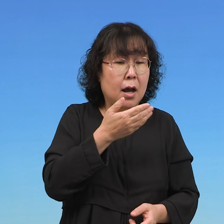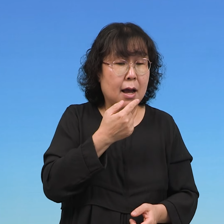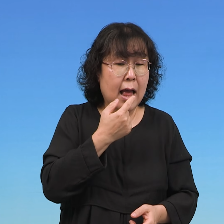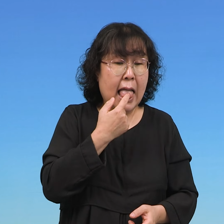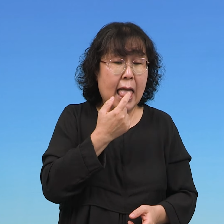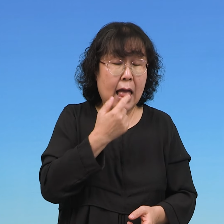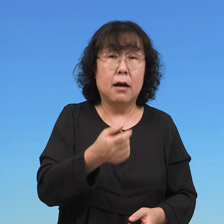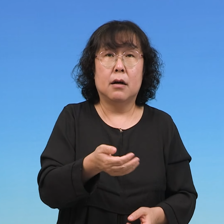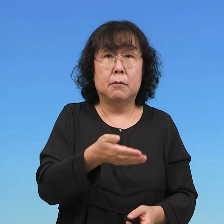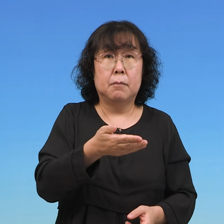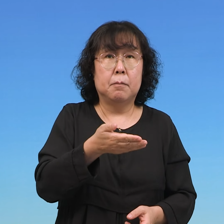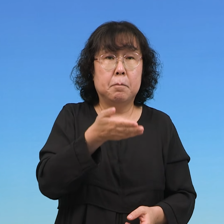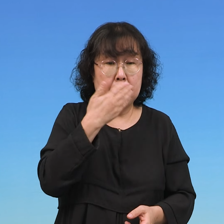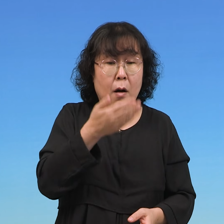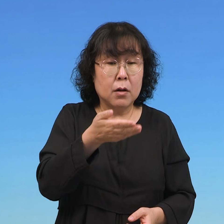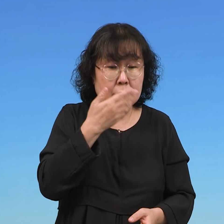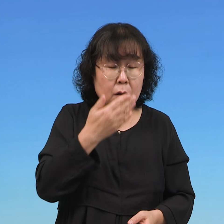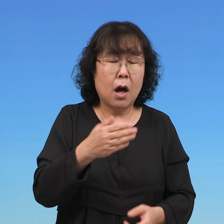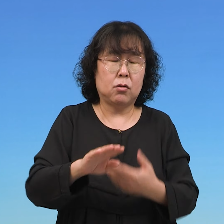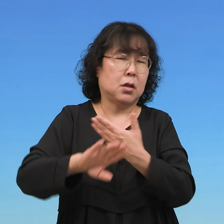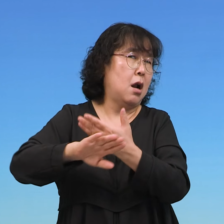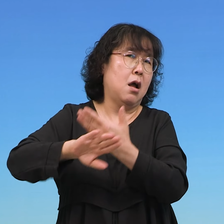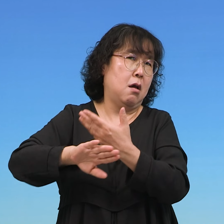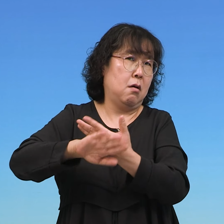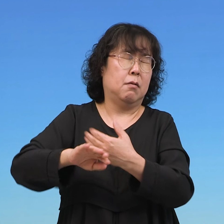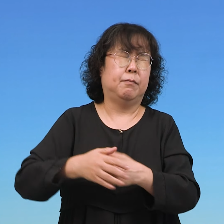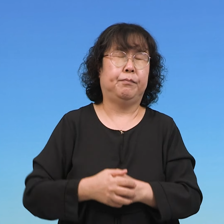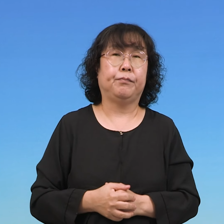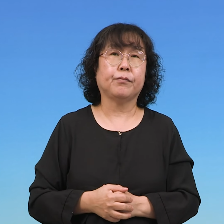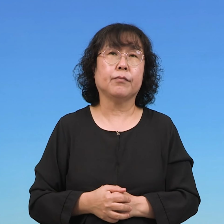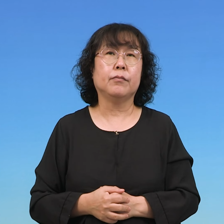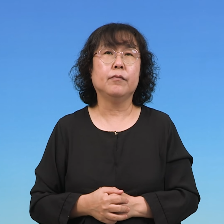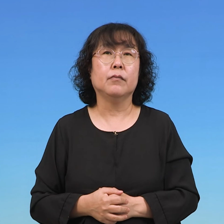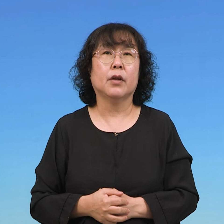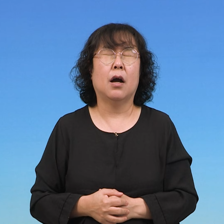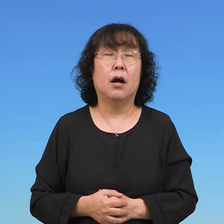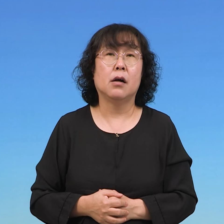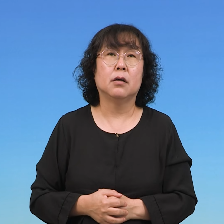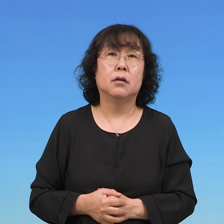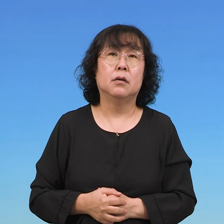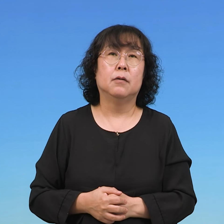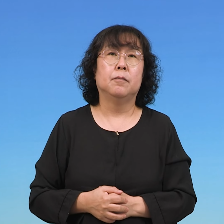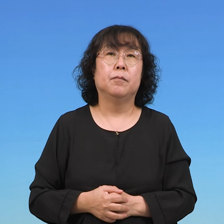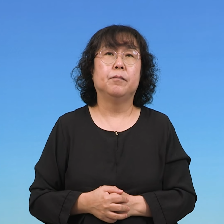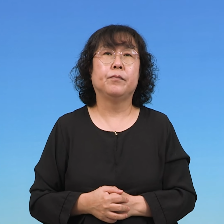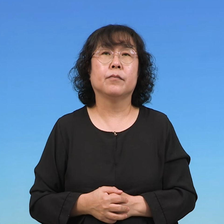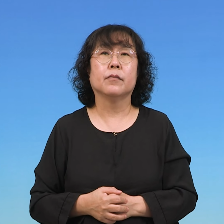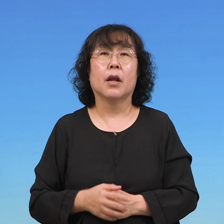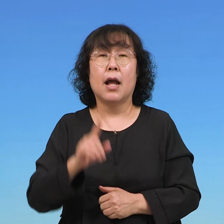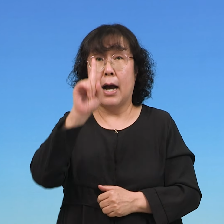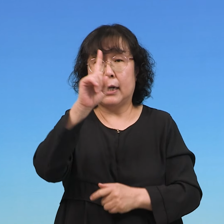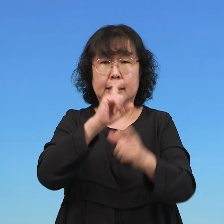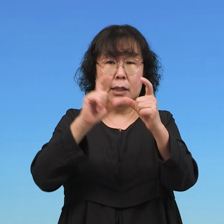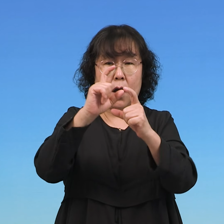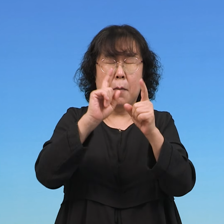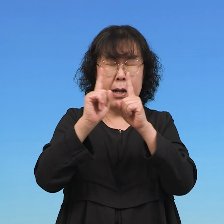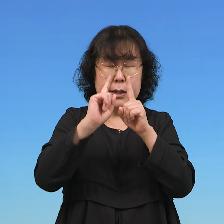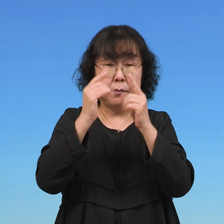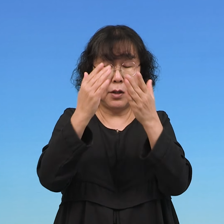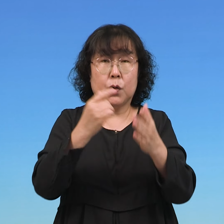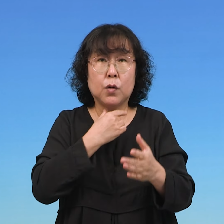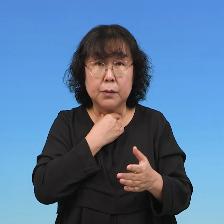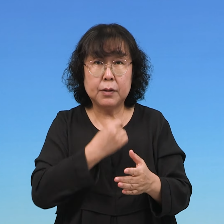거를 이론으로만 알고 계시는 분, 제가 한 가지 말씀만 더 드리고 오늘 환대와 관련한 말씀을 마치려고 하는데요, 이